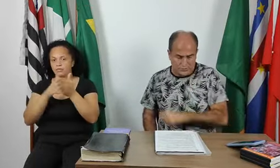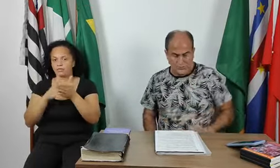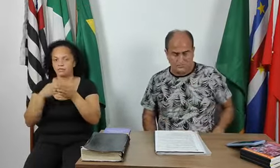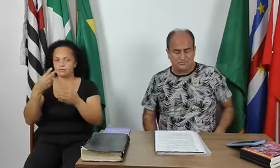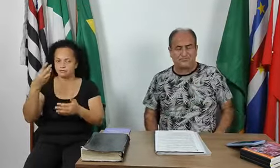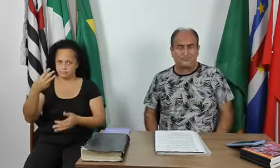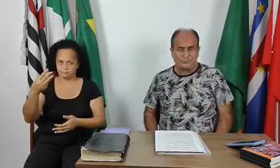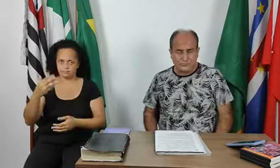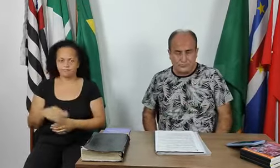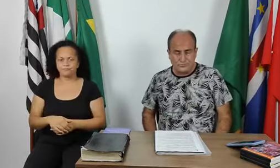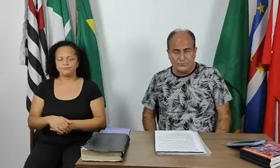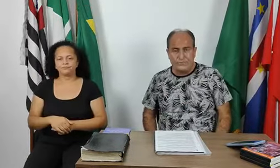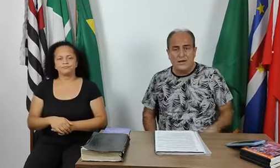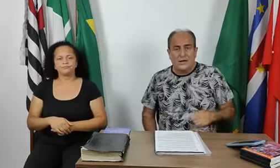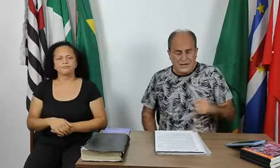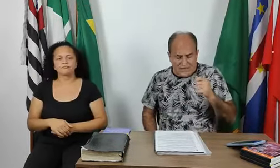céus,